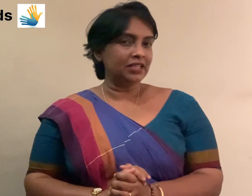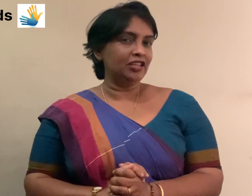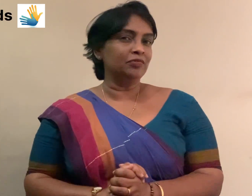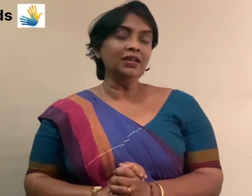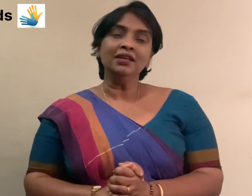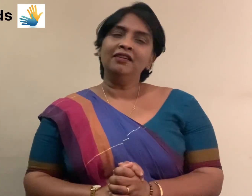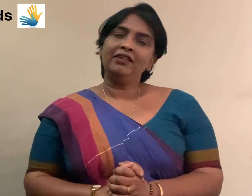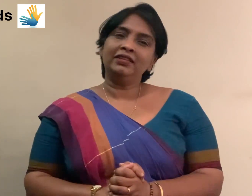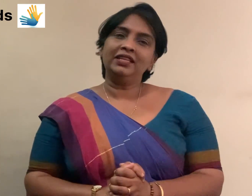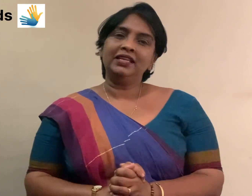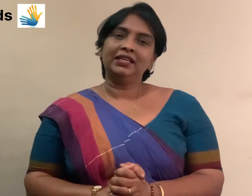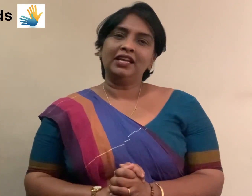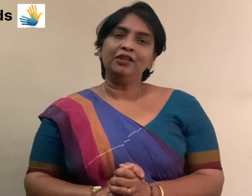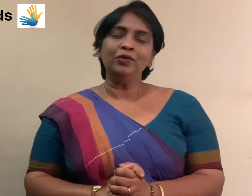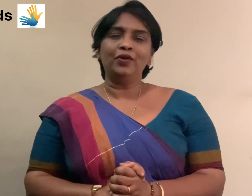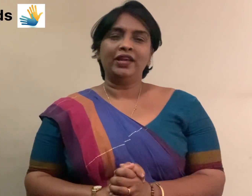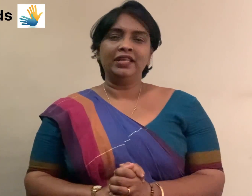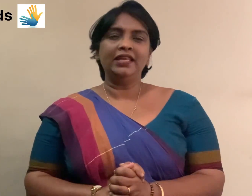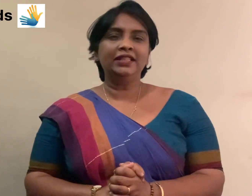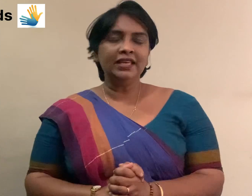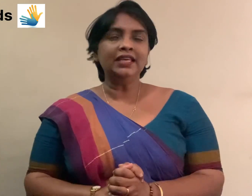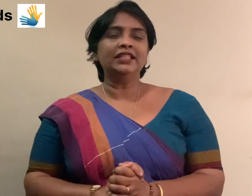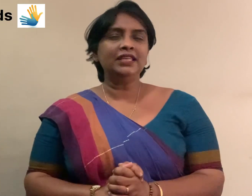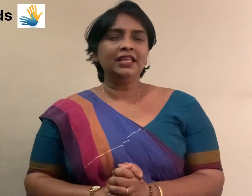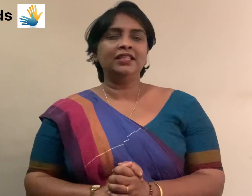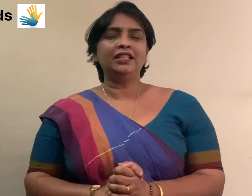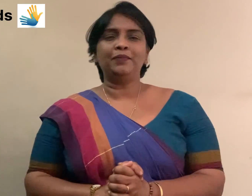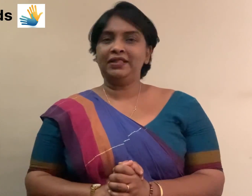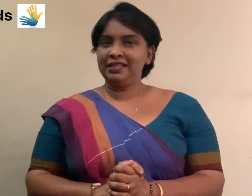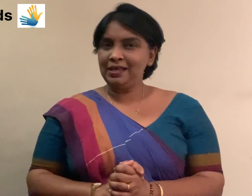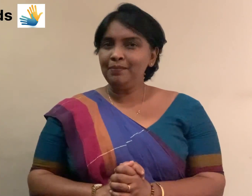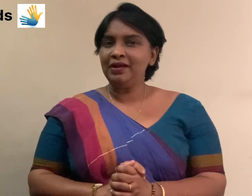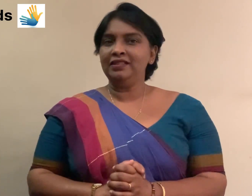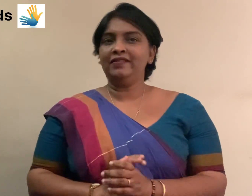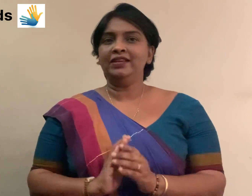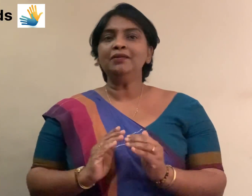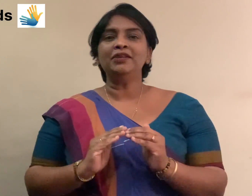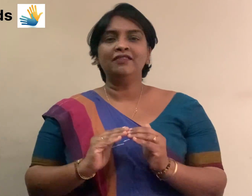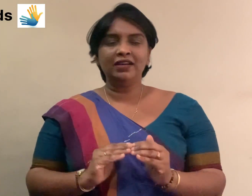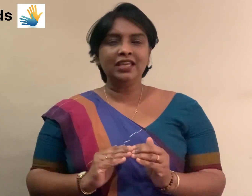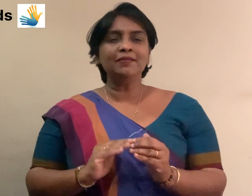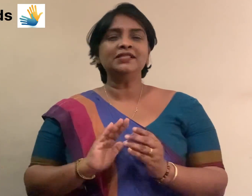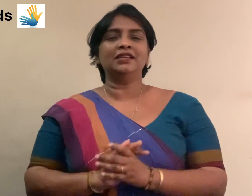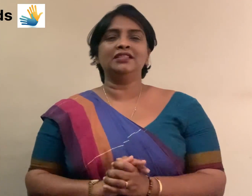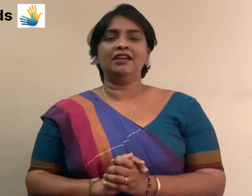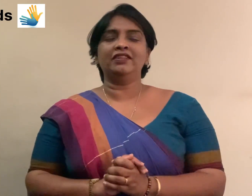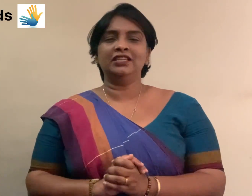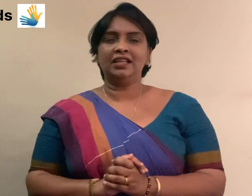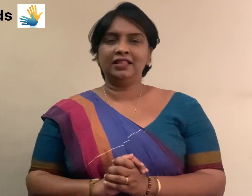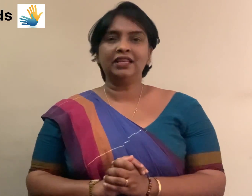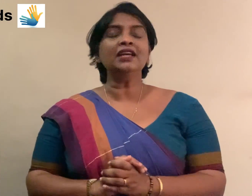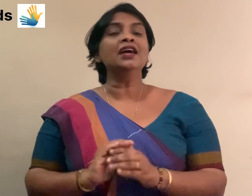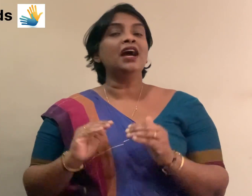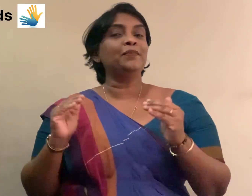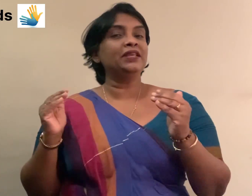දැනුම වර්ධනය කරගන්න පුළුවන් වෙන්නේ. ඉතින් ඉදිරියේදීත් අපිත් එක්ක සම්බන්ධ වෙන්න මේ වගේම සංඥා වචනත් එක්ක අපි